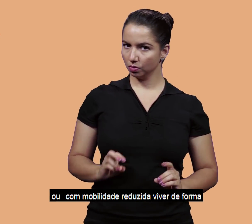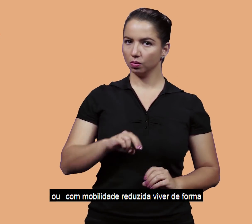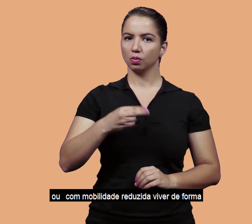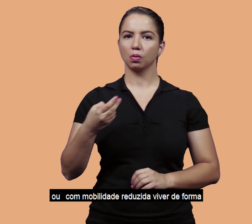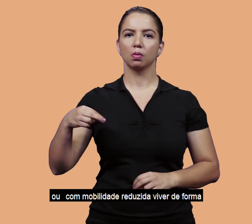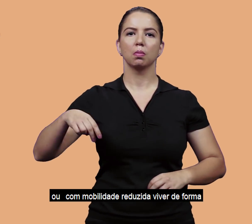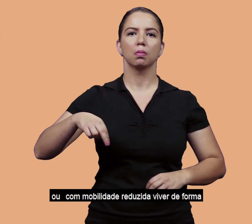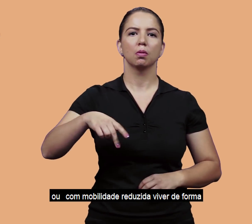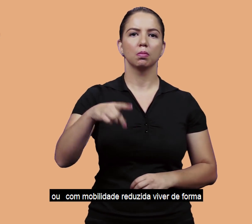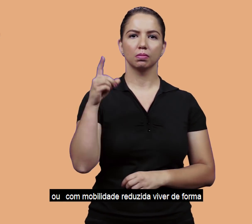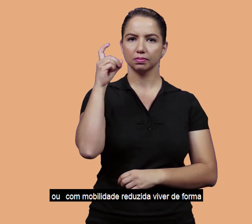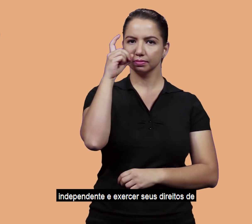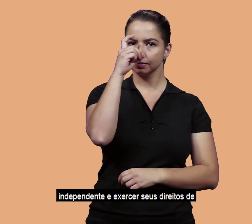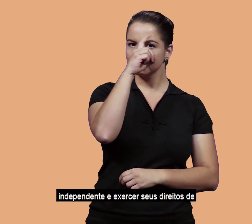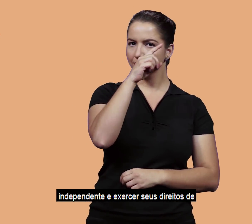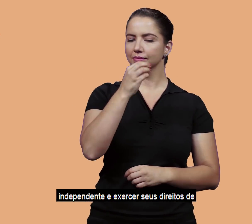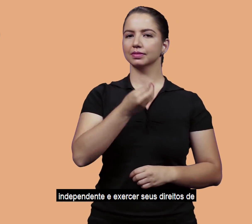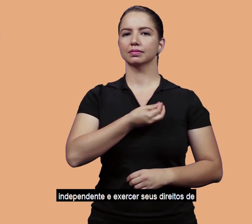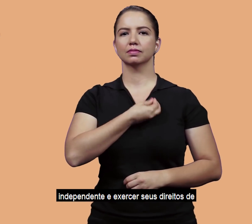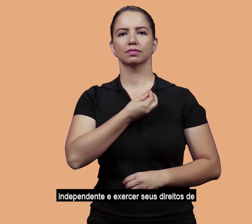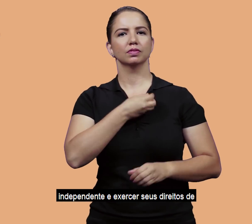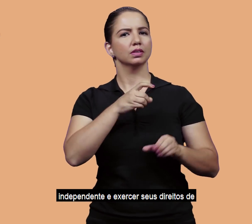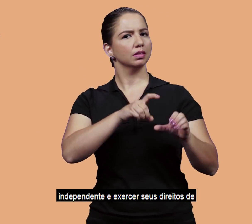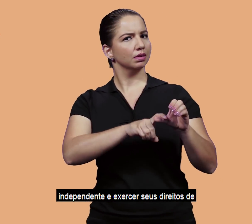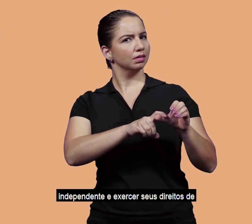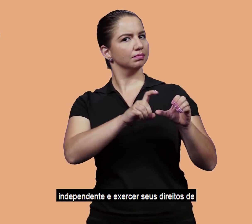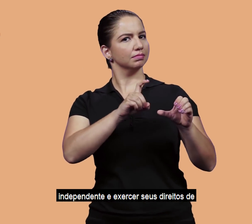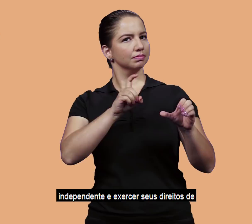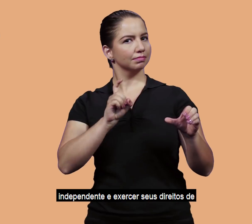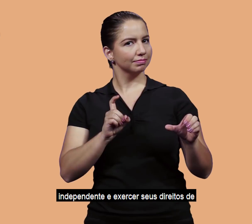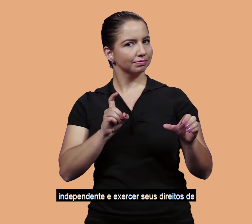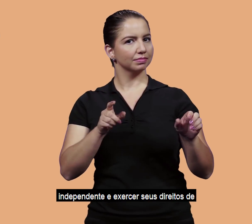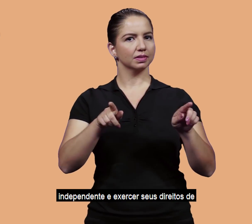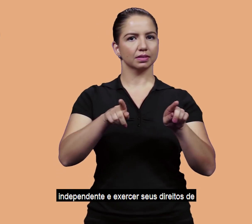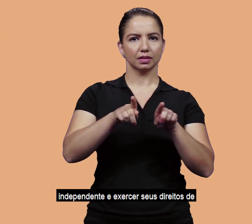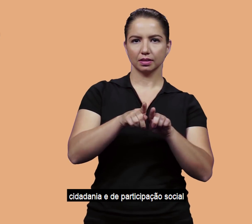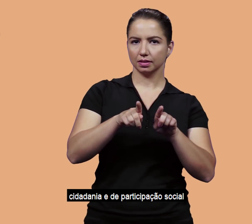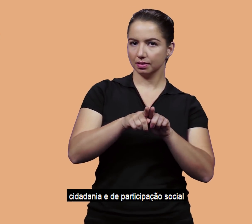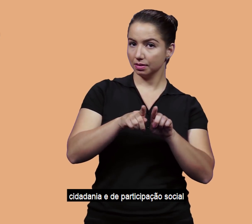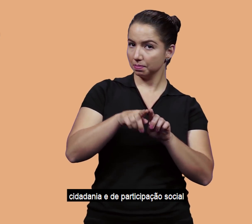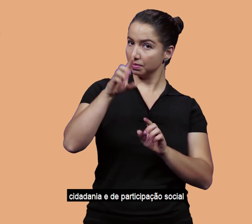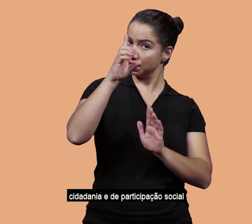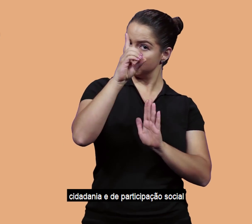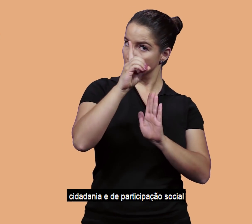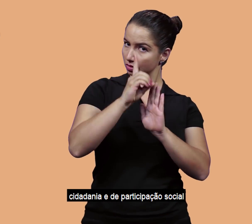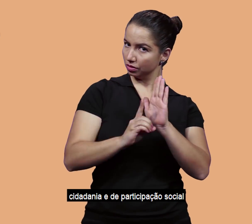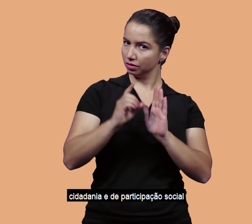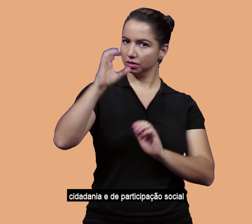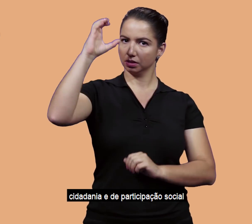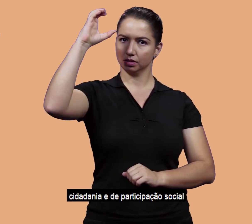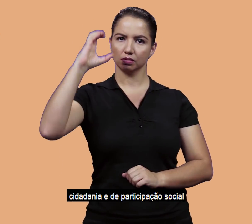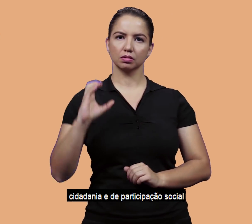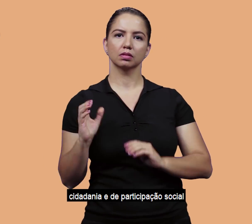viver de forma independente e exercer seus direitos de cidadania e de participação social